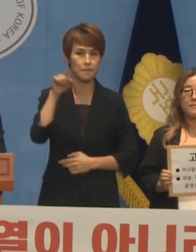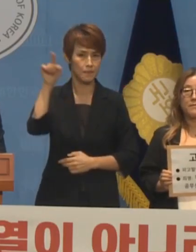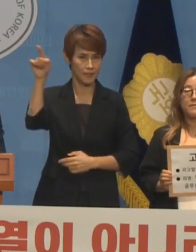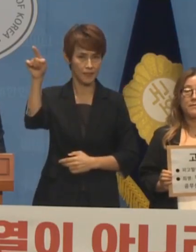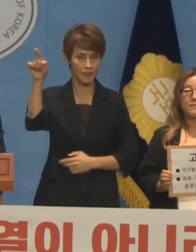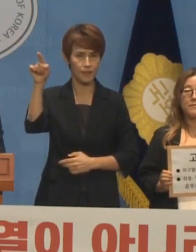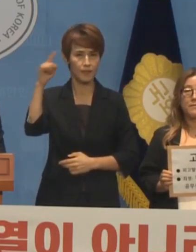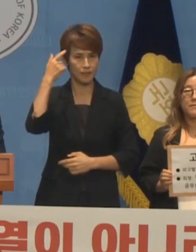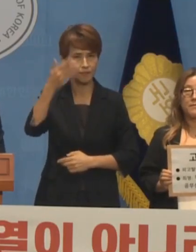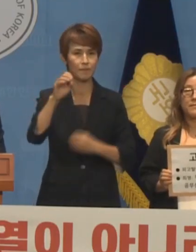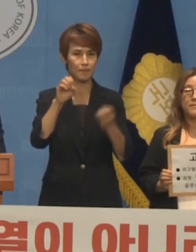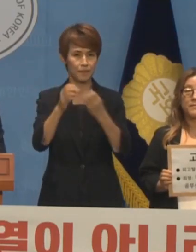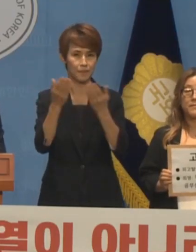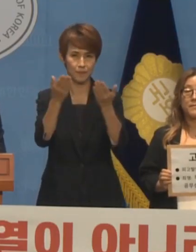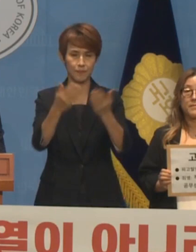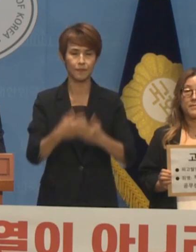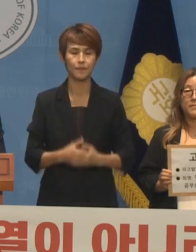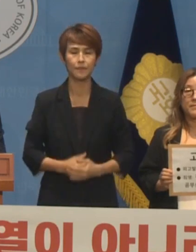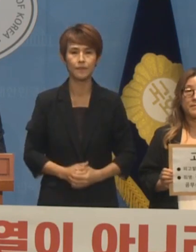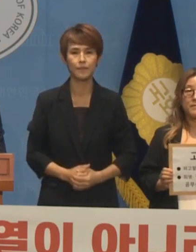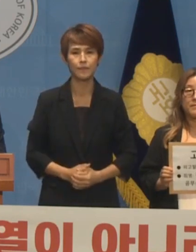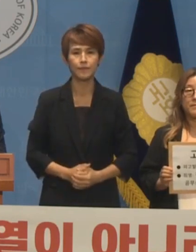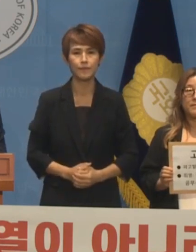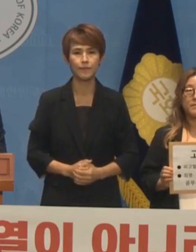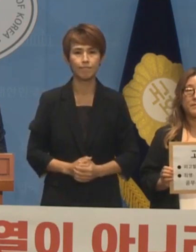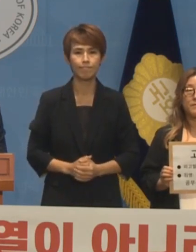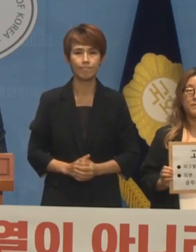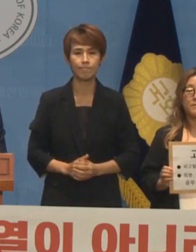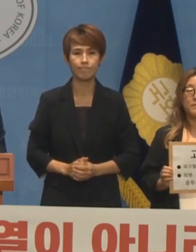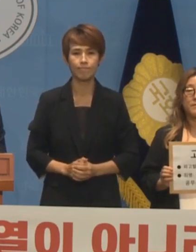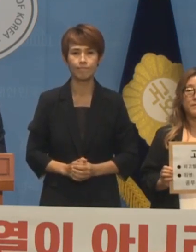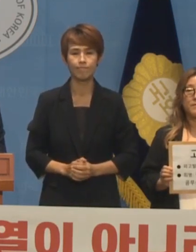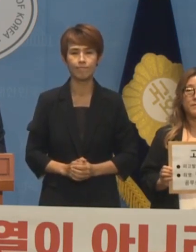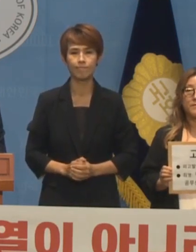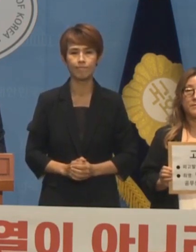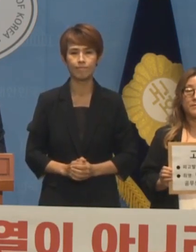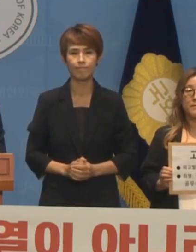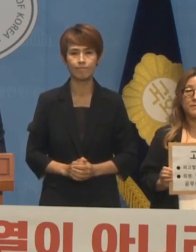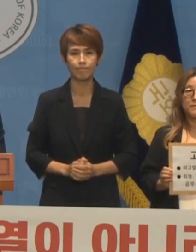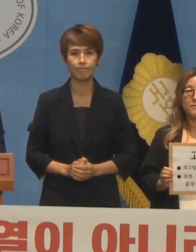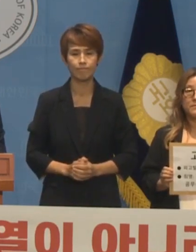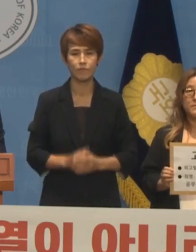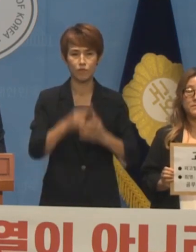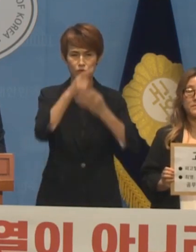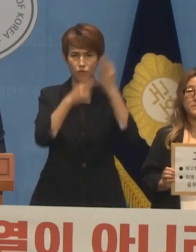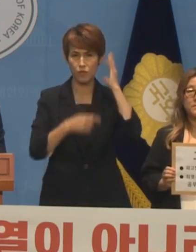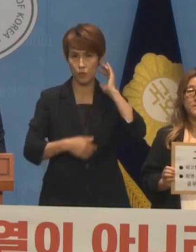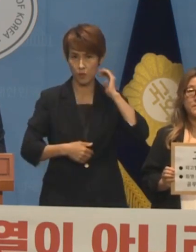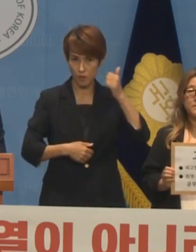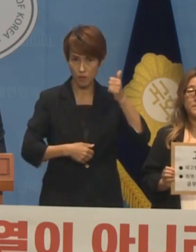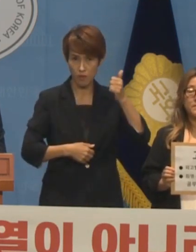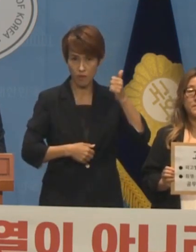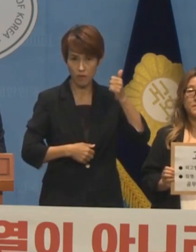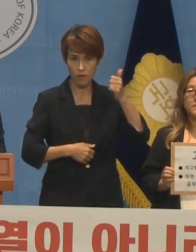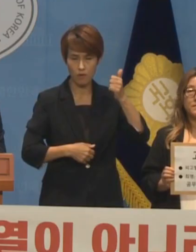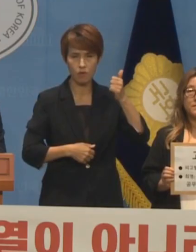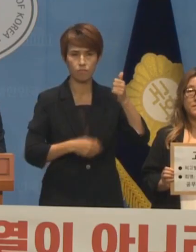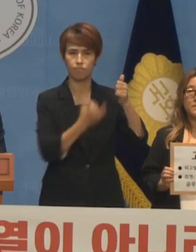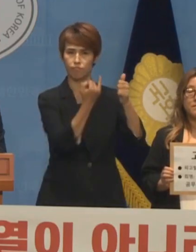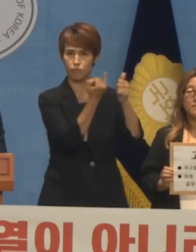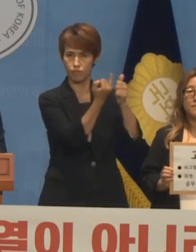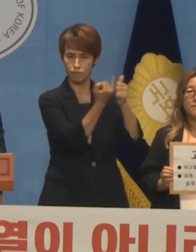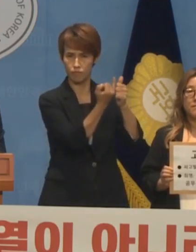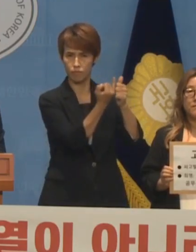브리핑룸으로 옮겨서 질문 응답하도록 하겠습니다. 그러면 지금으로부터 윤석열 대통령,